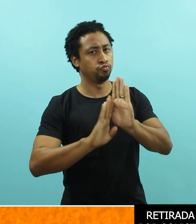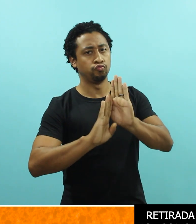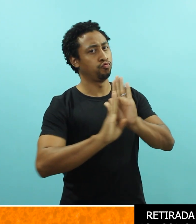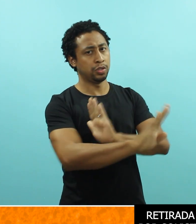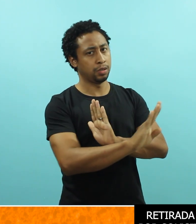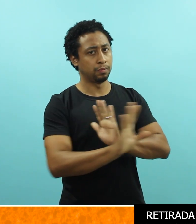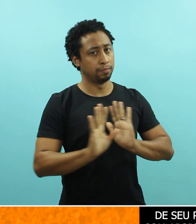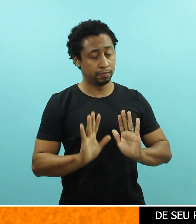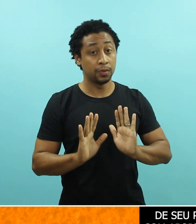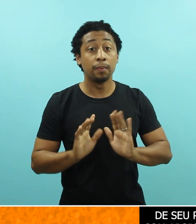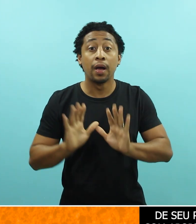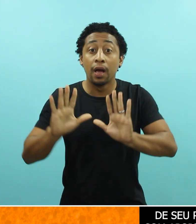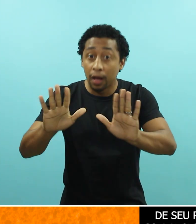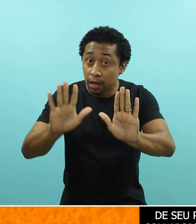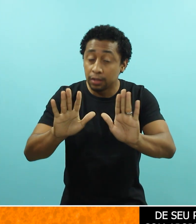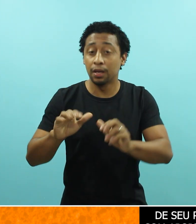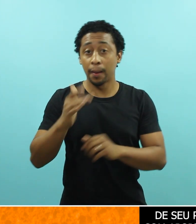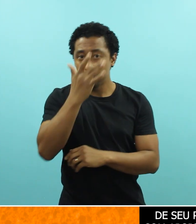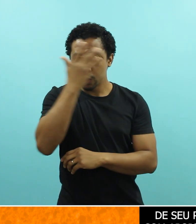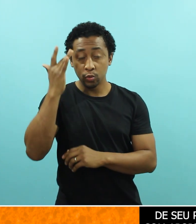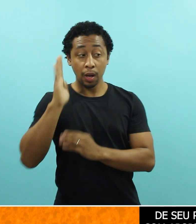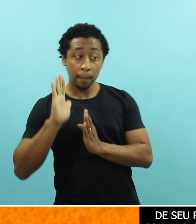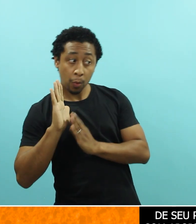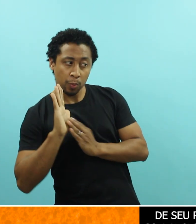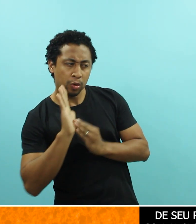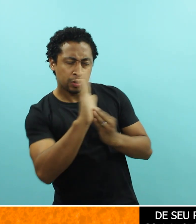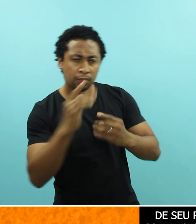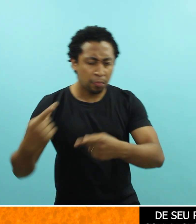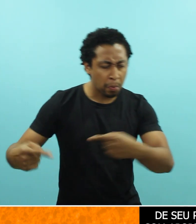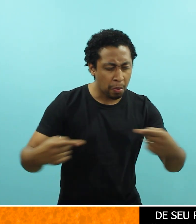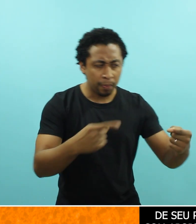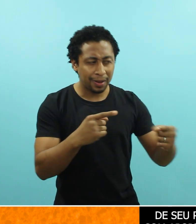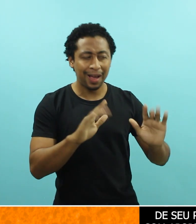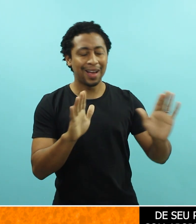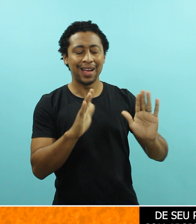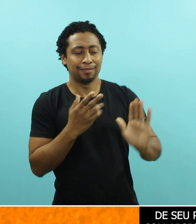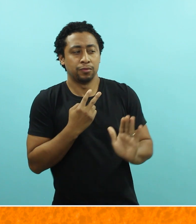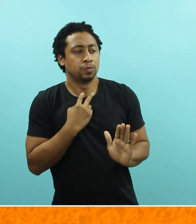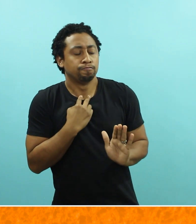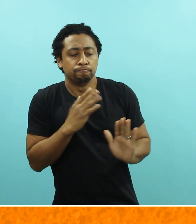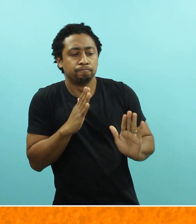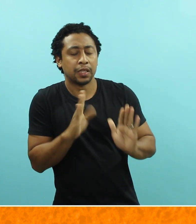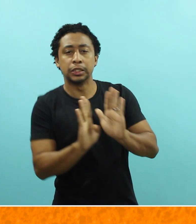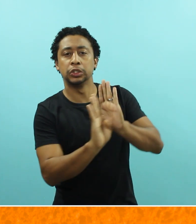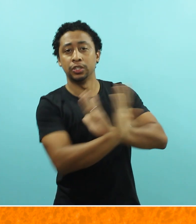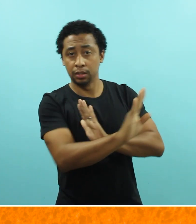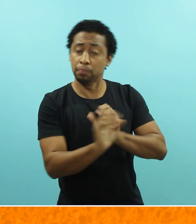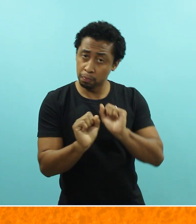solicitação expressa de seu proponente, com apoio do plenário.